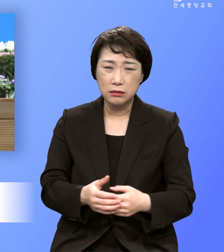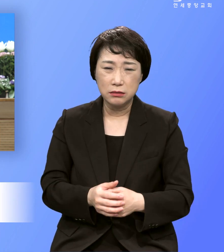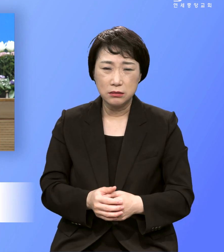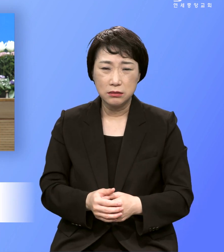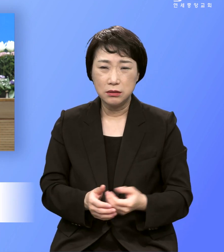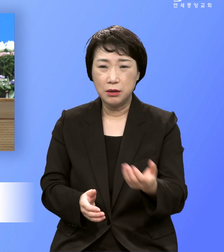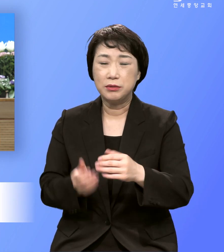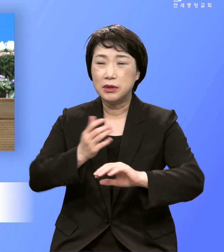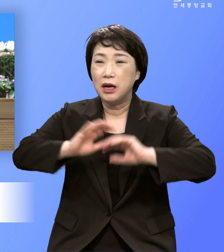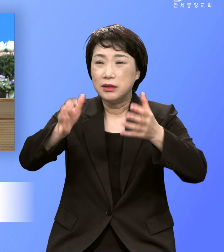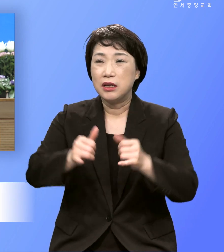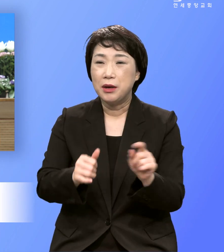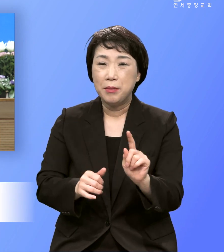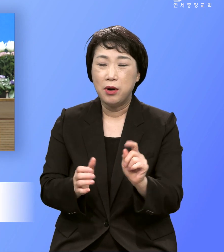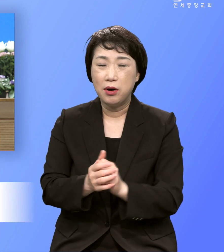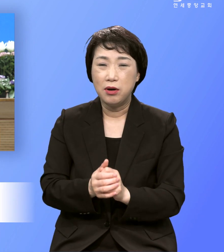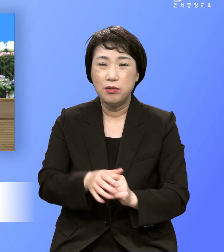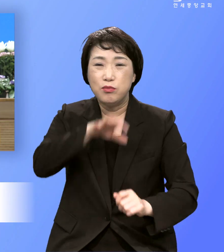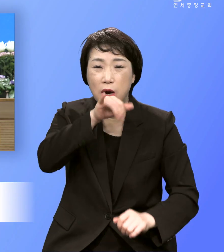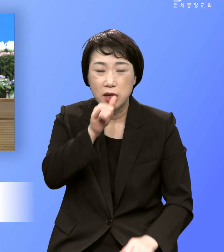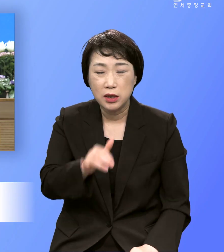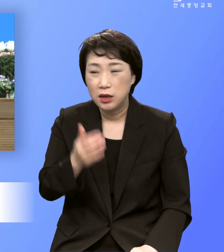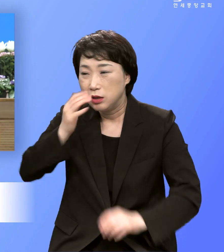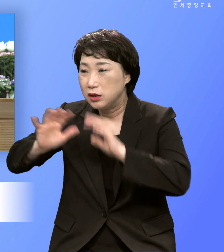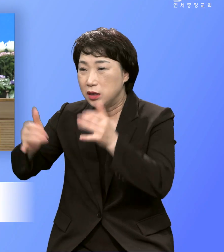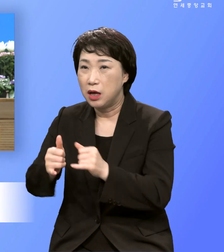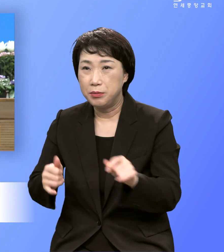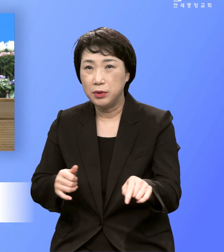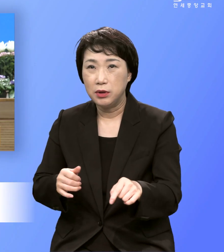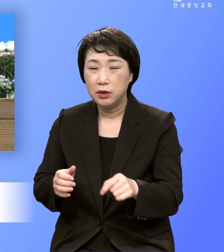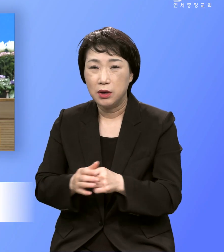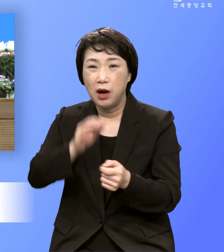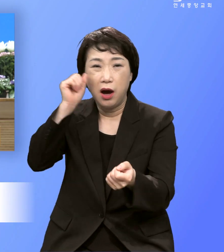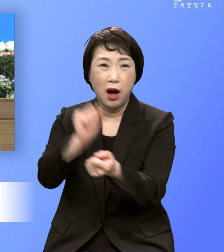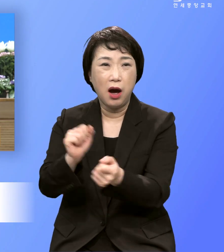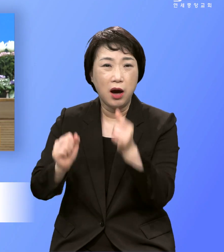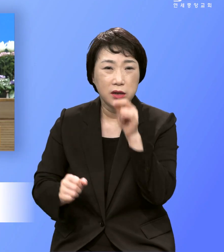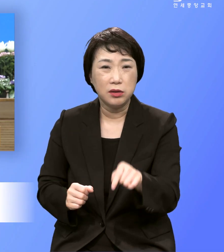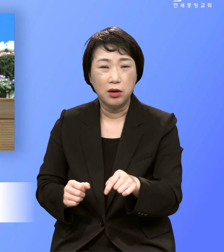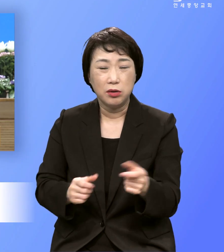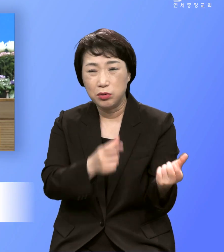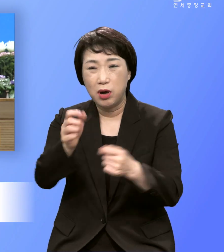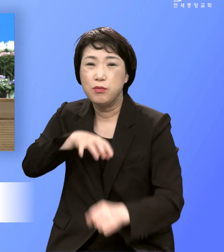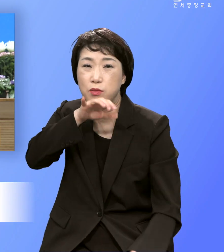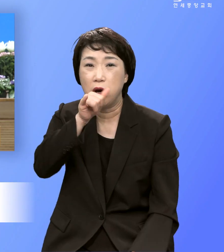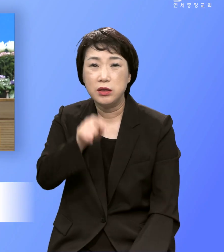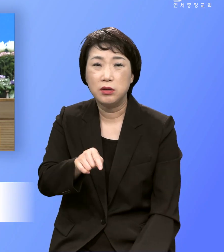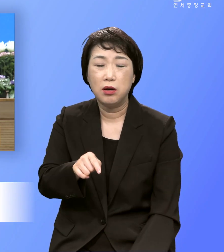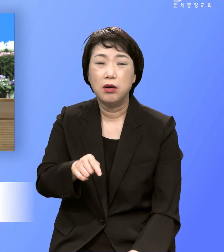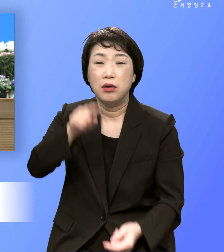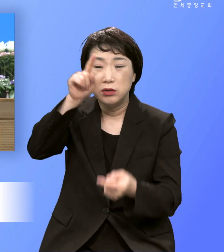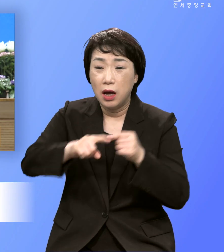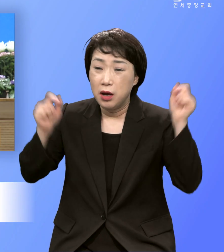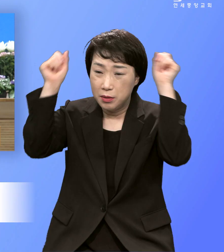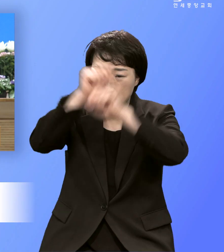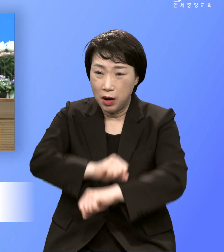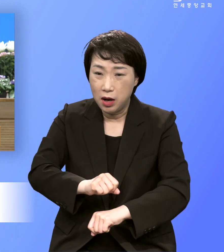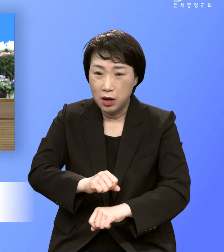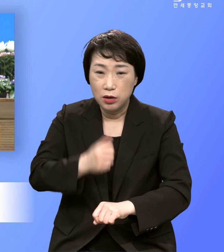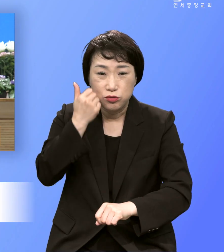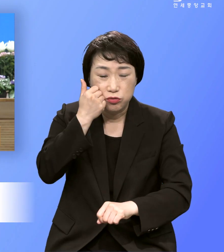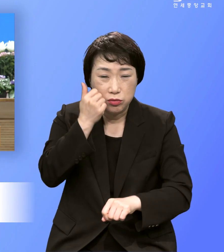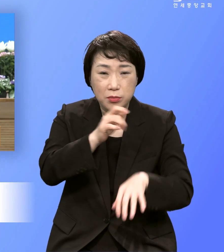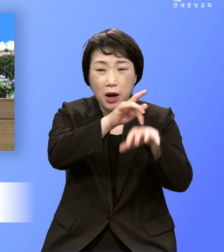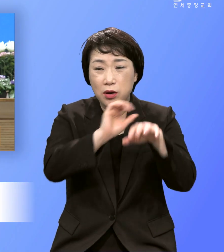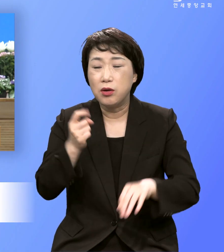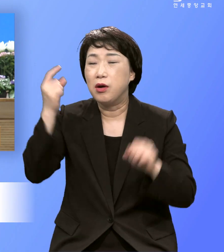이방인들이 그러니까 이스라엘 백성들이 부하한테 농도에서 해지도 똑같이 그렇게 했다는 거야. 그러다 멸망시키는 자에